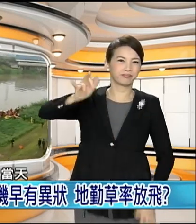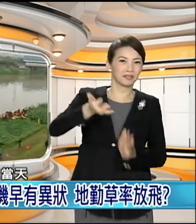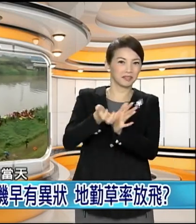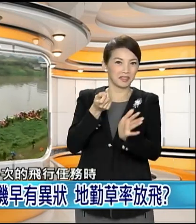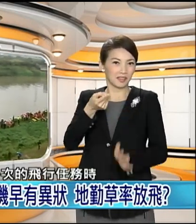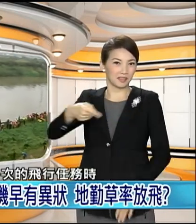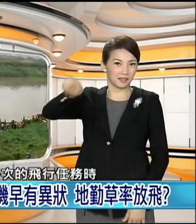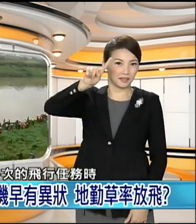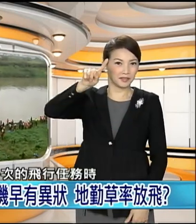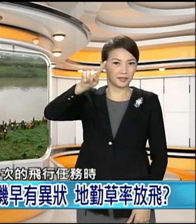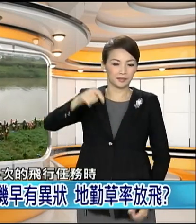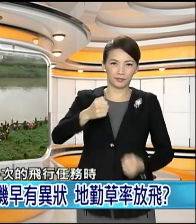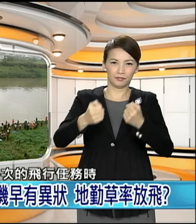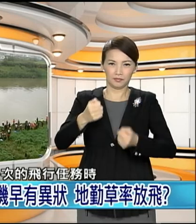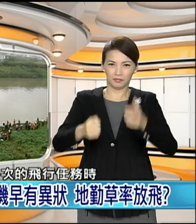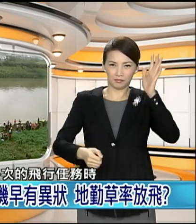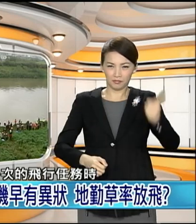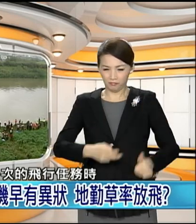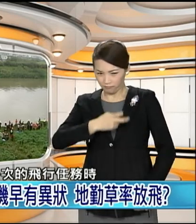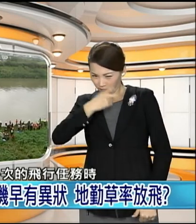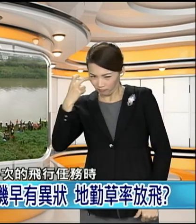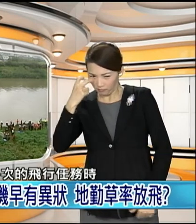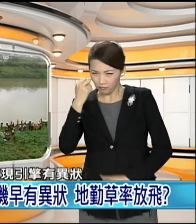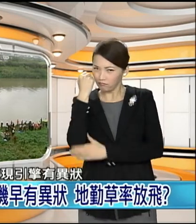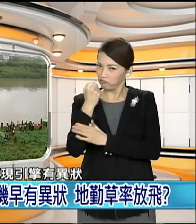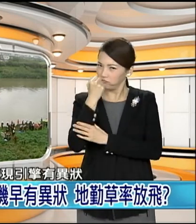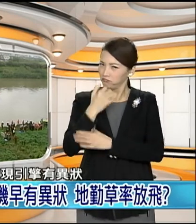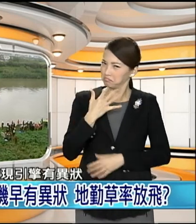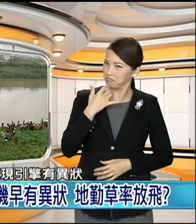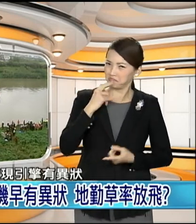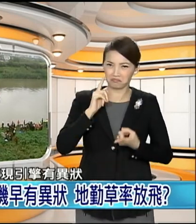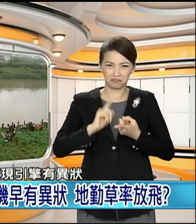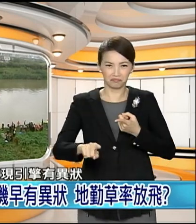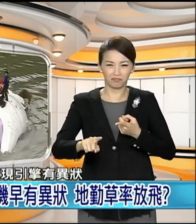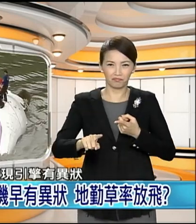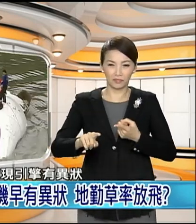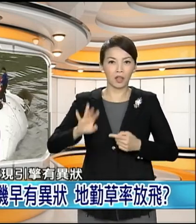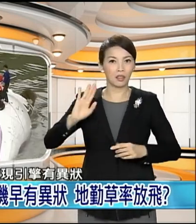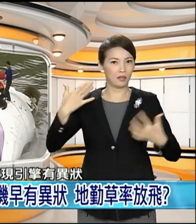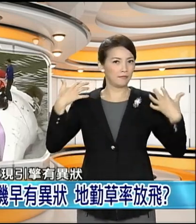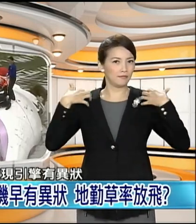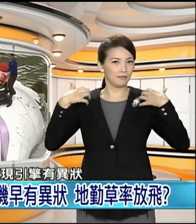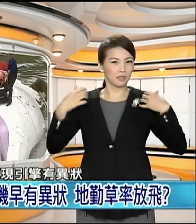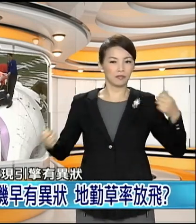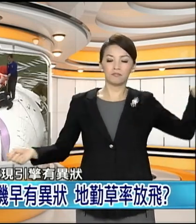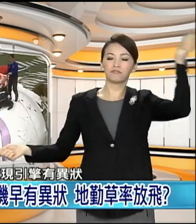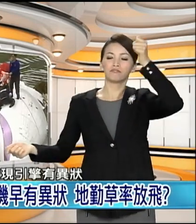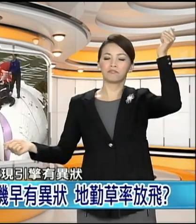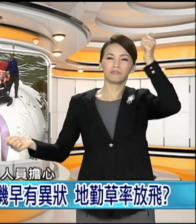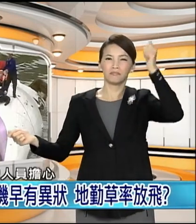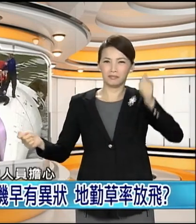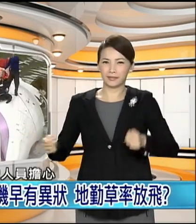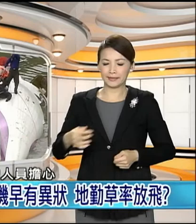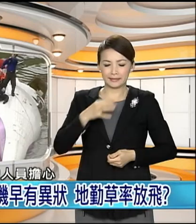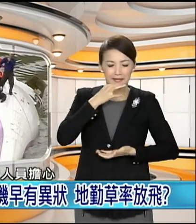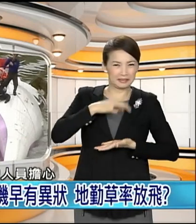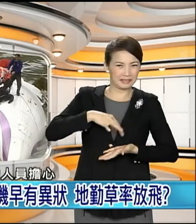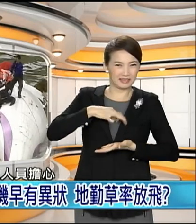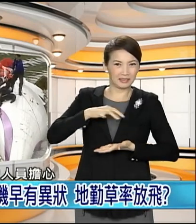执行前一次的飞行任务时，机师就发现到引擎有异状，但是地勤人